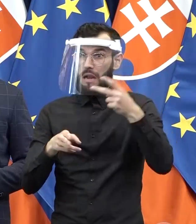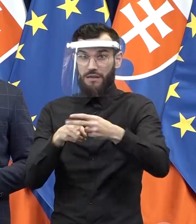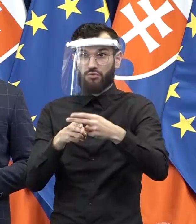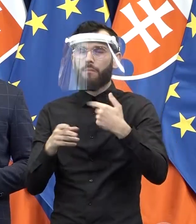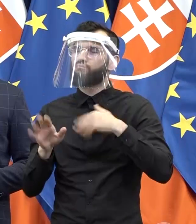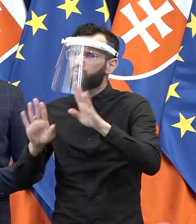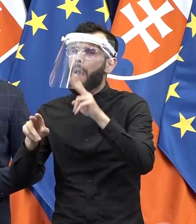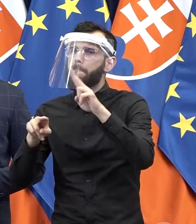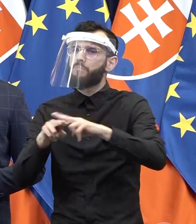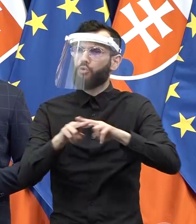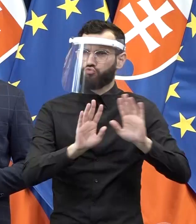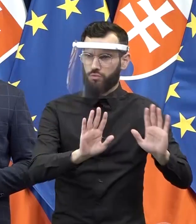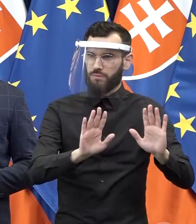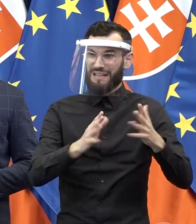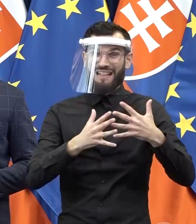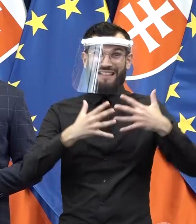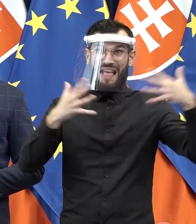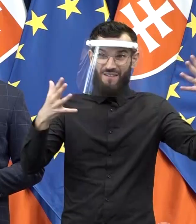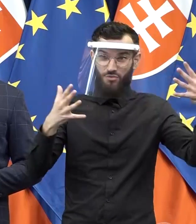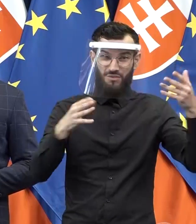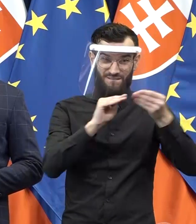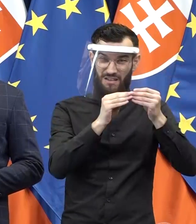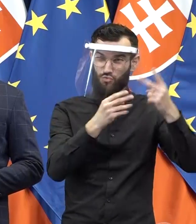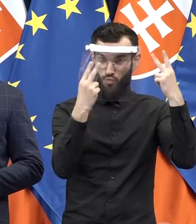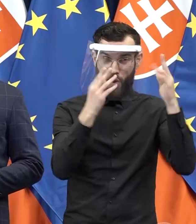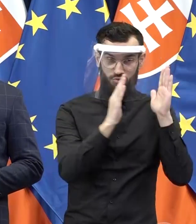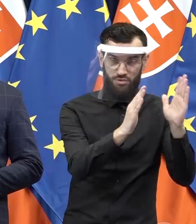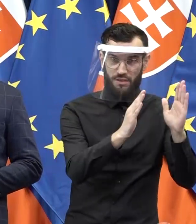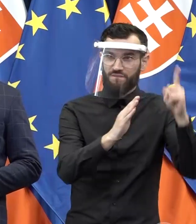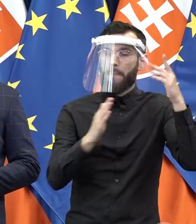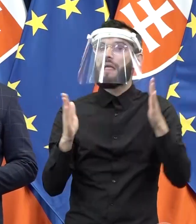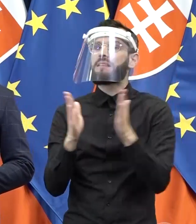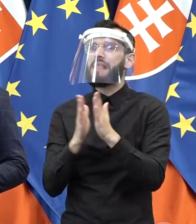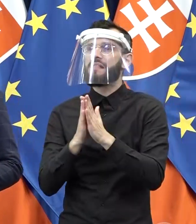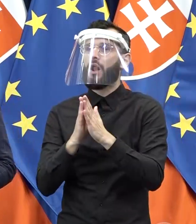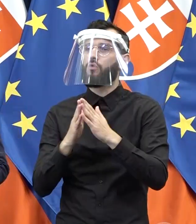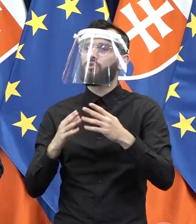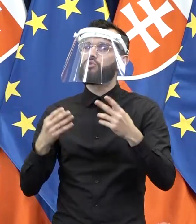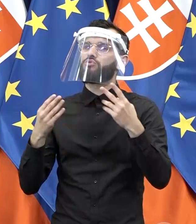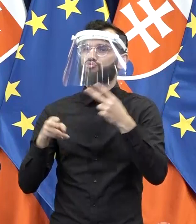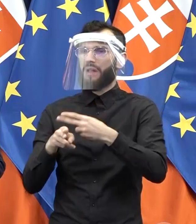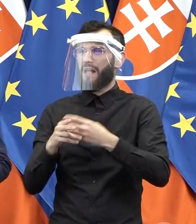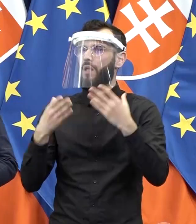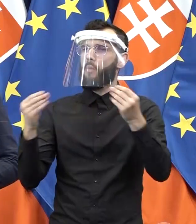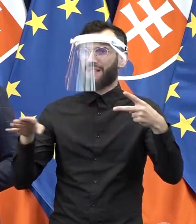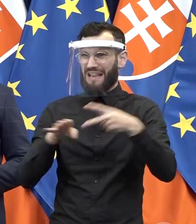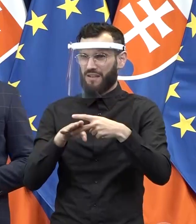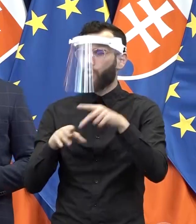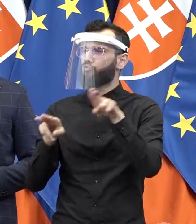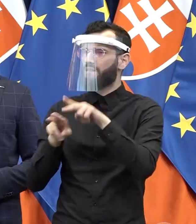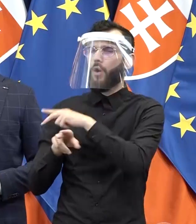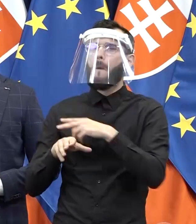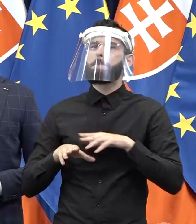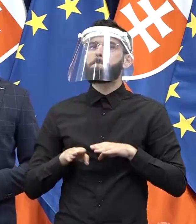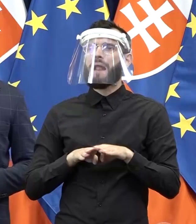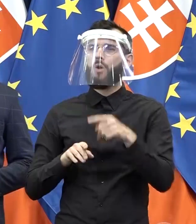Čiže ideme postupne podľa tých najväčších priorit. Tá nedelná našteva tých štátnych hmotných rezervách, ako hovoril aj sám pán premiér, bola práve